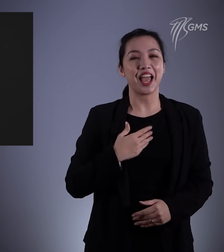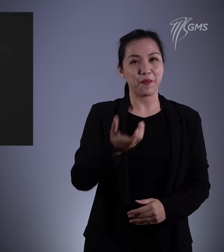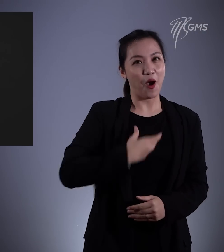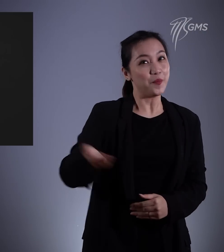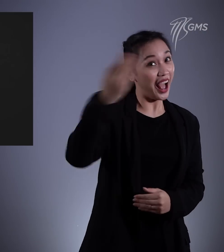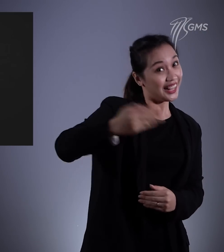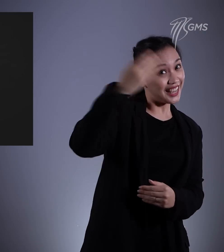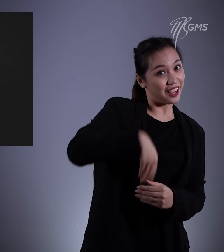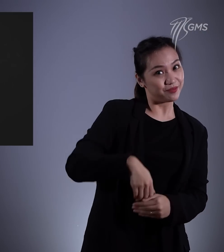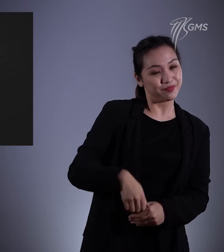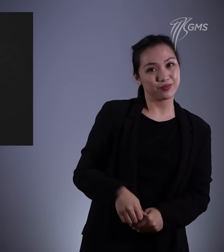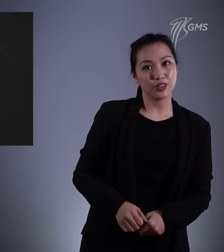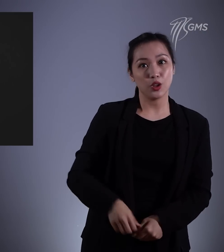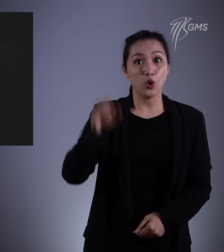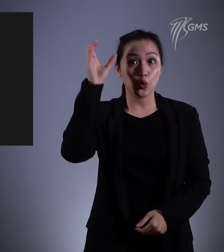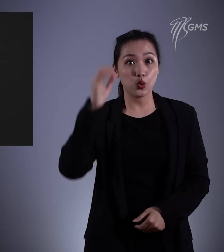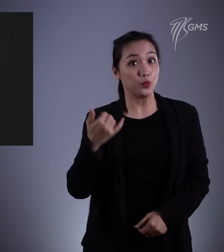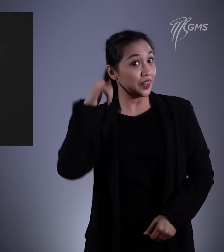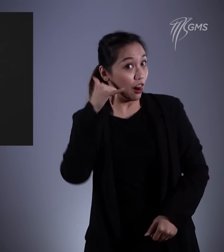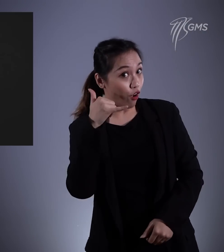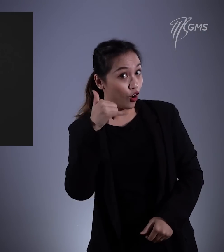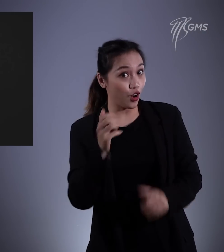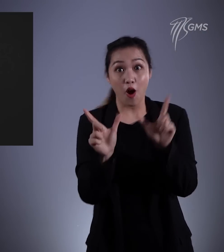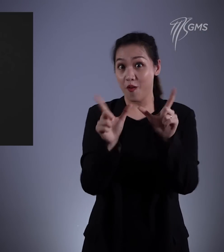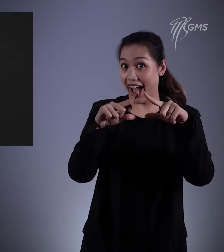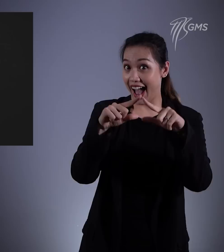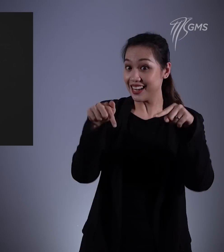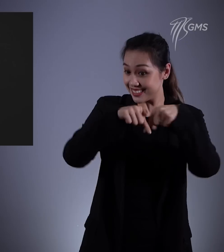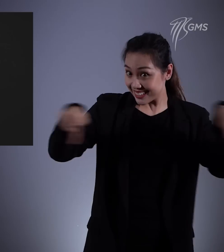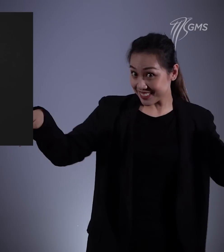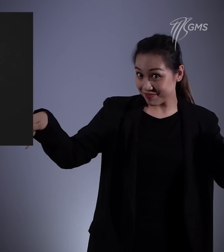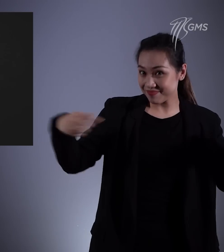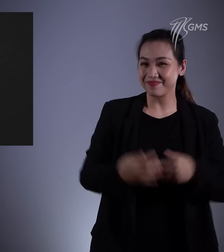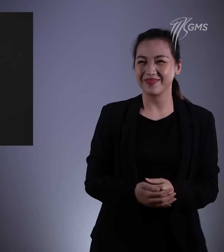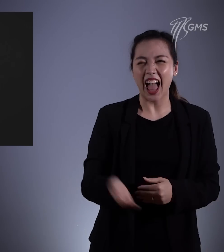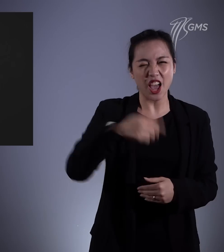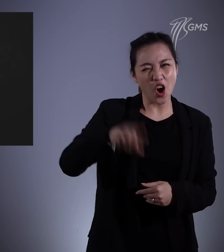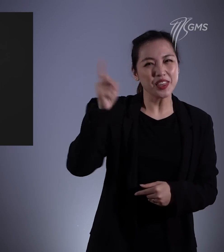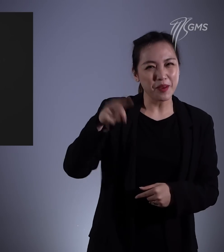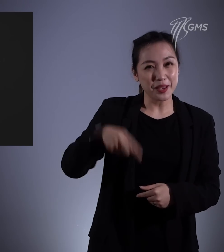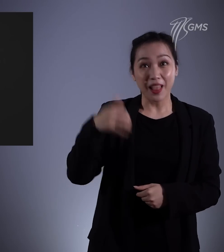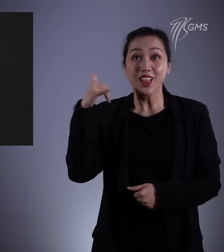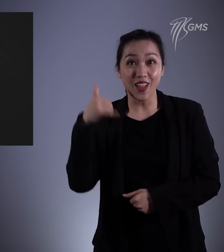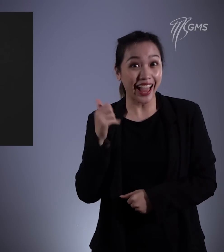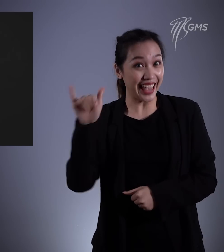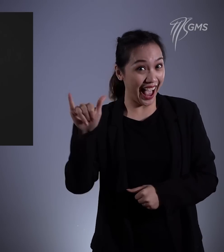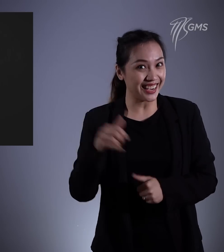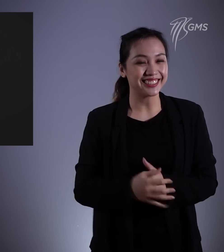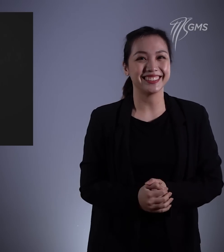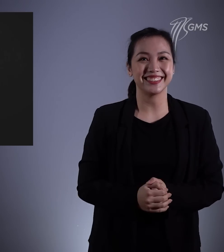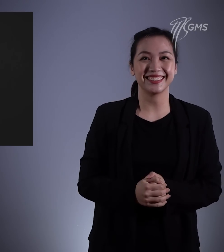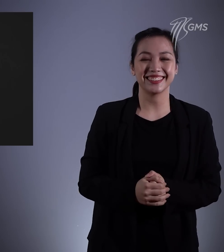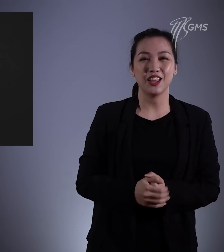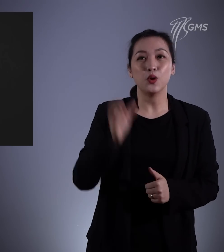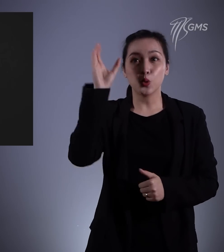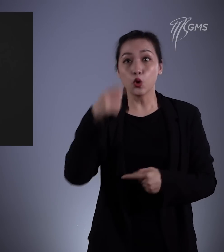Anda menghubungi call center yang nomornya tertera di bawah ini. Segera hubungi nomor ini supaya kami bisa